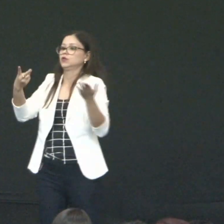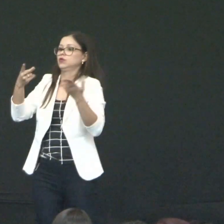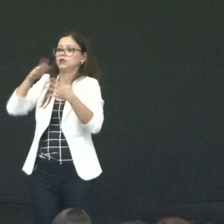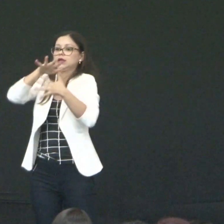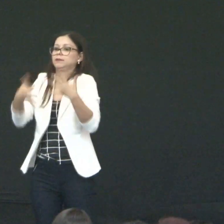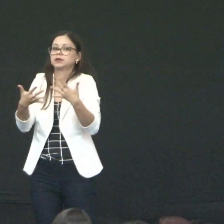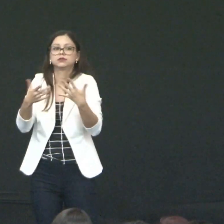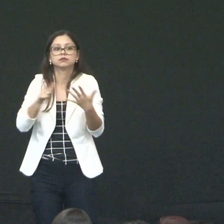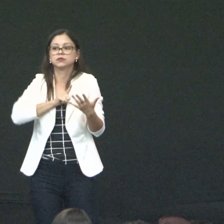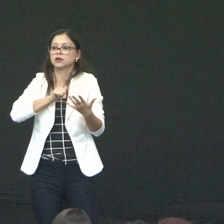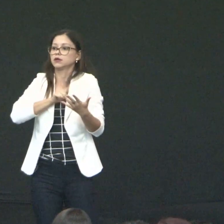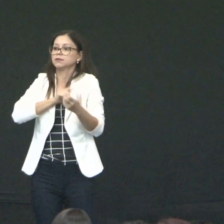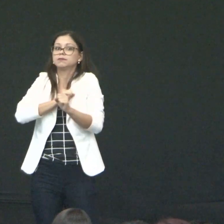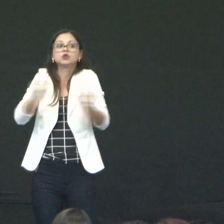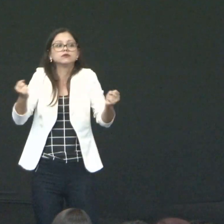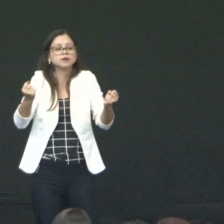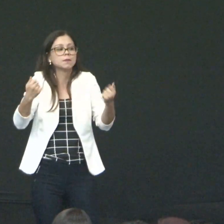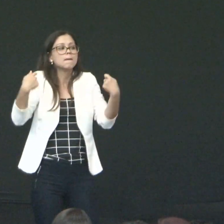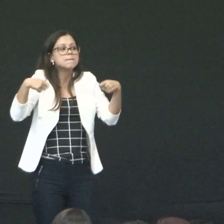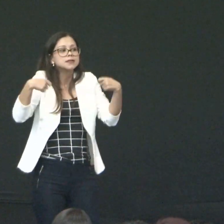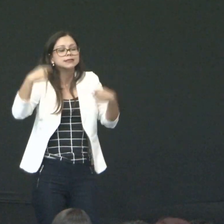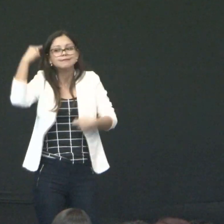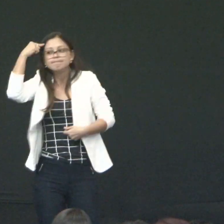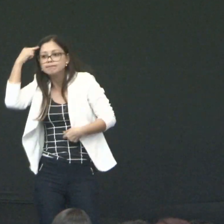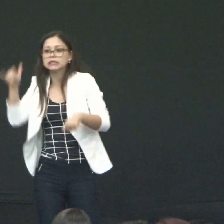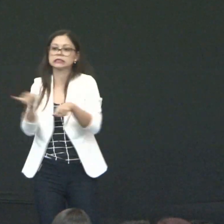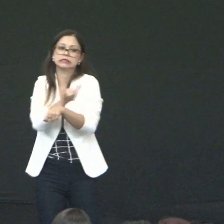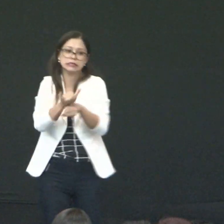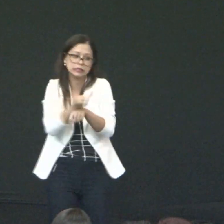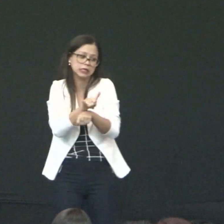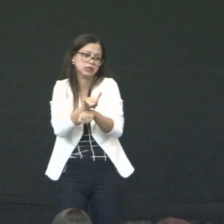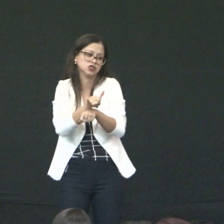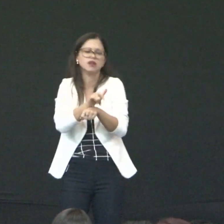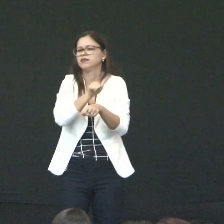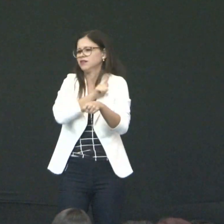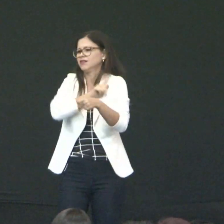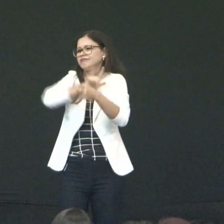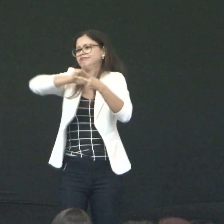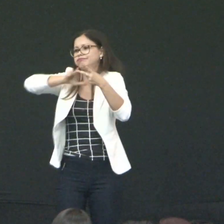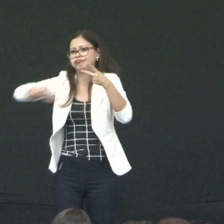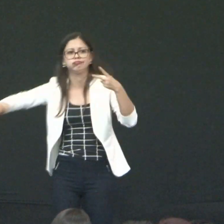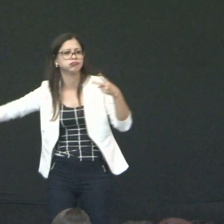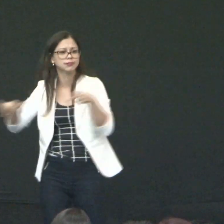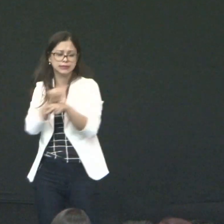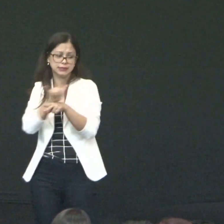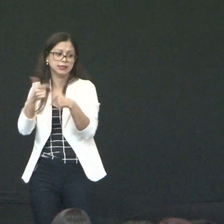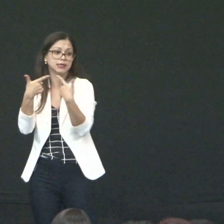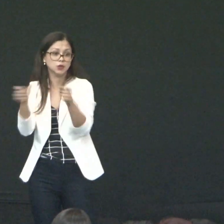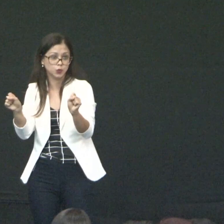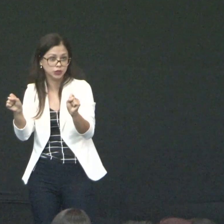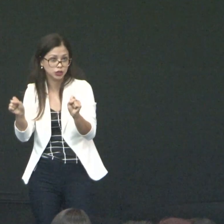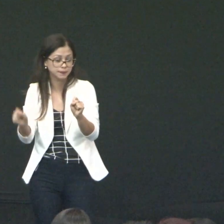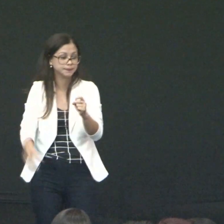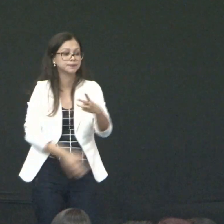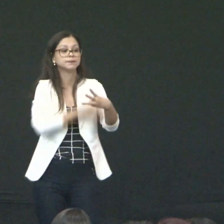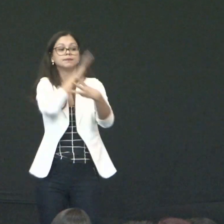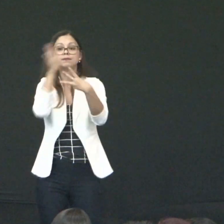Porque não são todos os sinais que têm equivalência de uma língua de sinais para outra. Então, há necessidade de existência